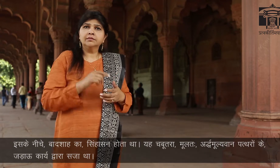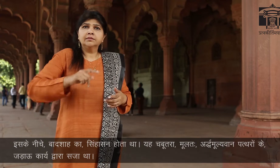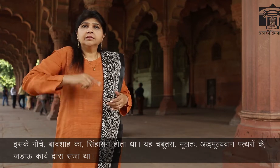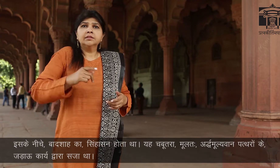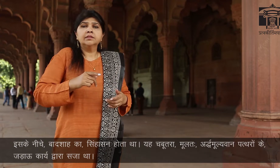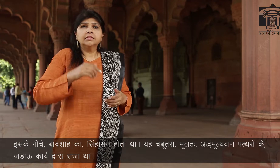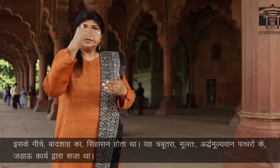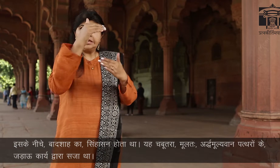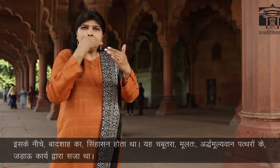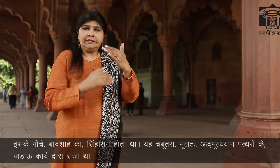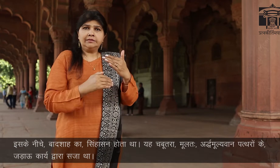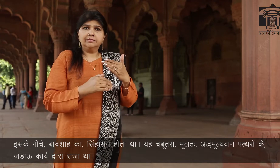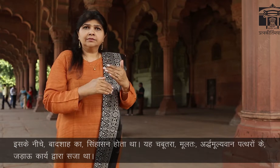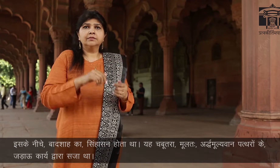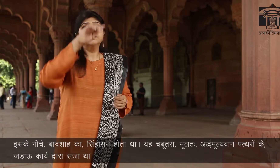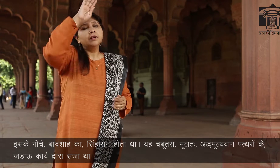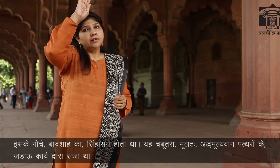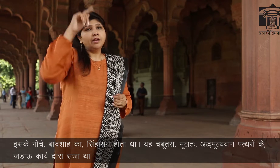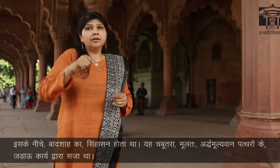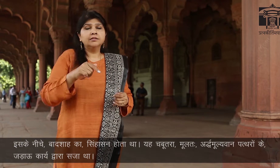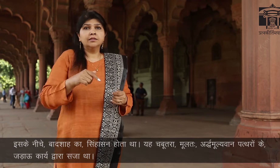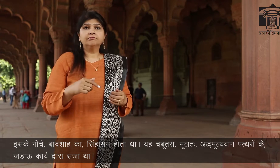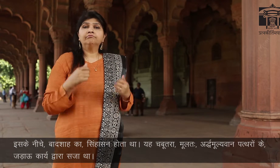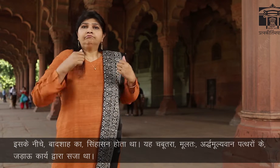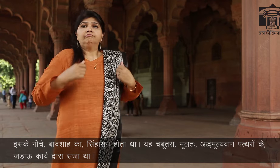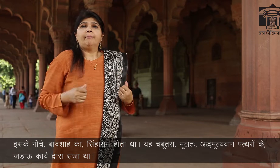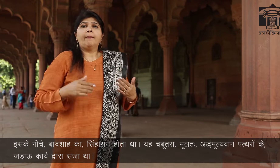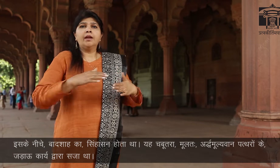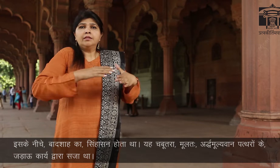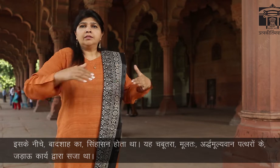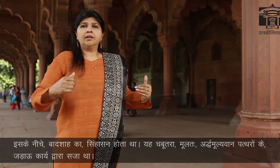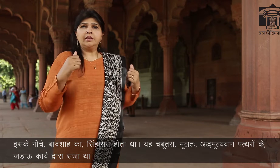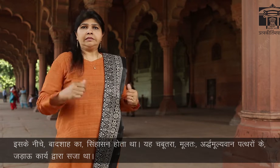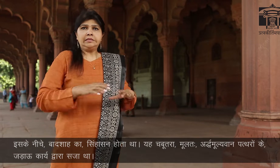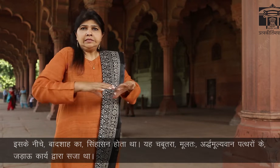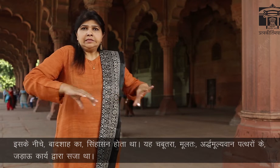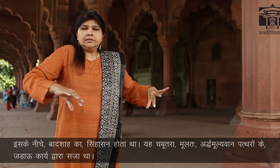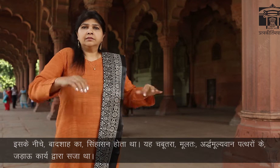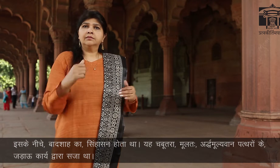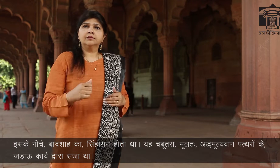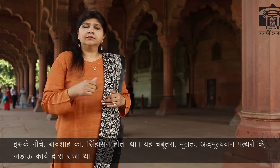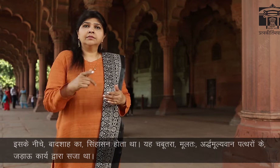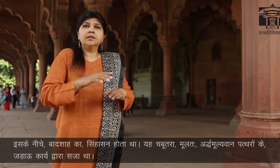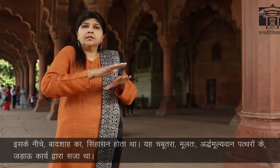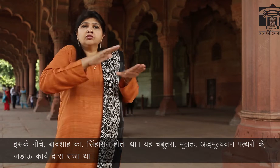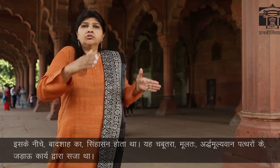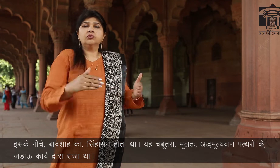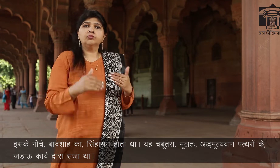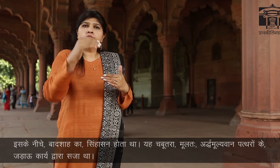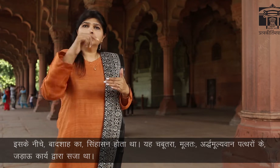इसके नीचे बादशाह का सिंहासन होता था। यह चबूतरा